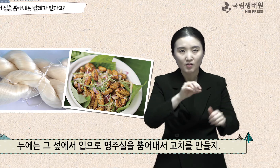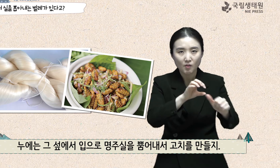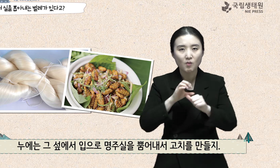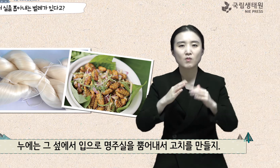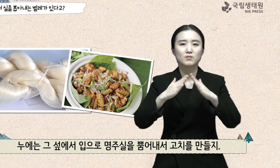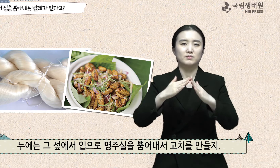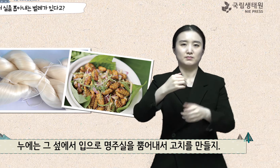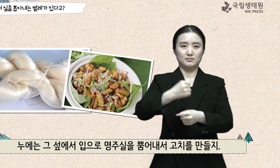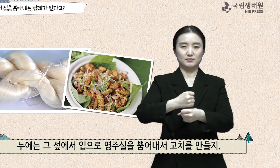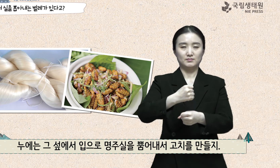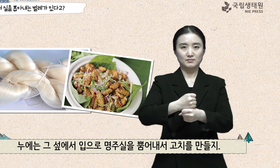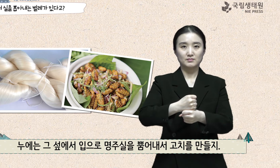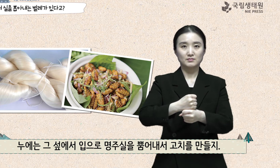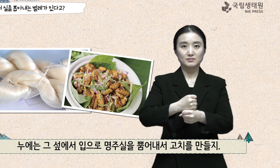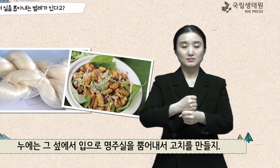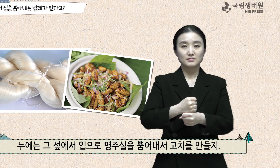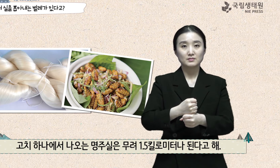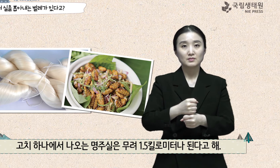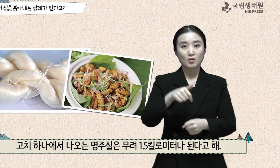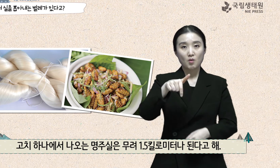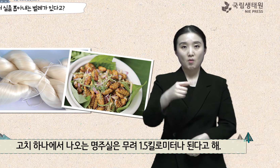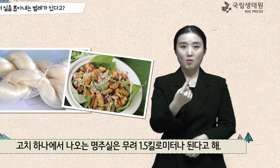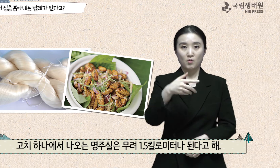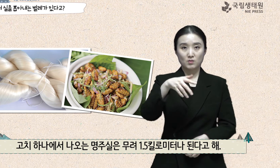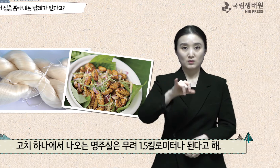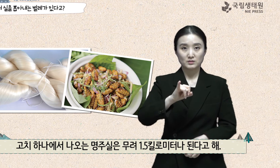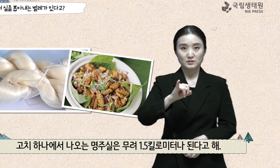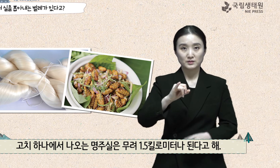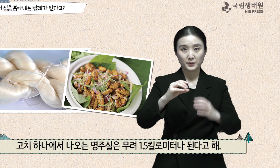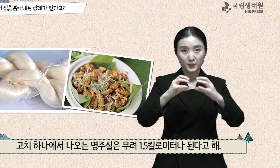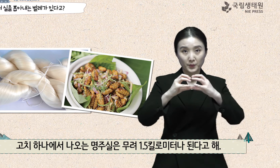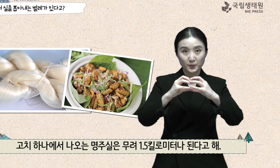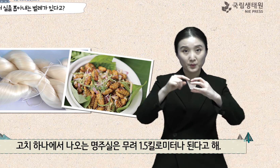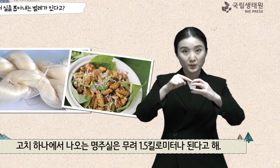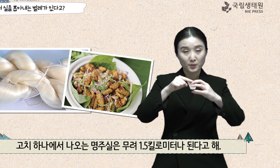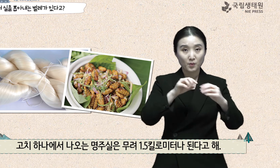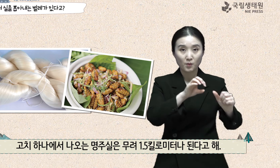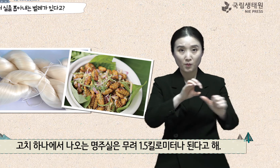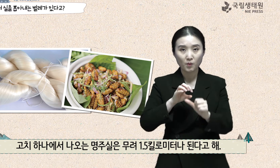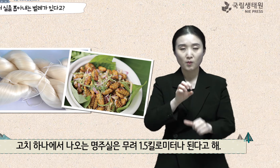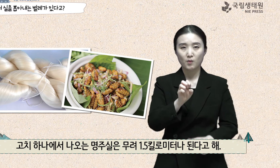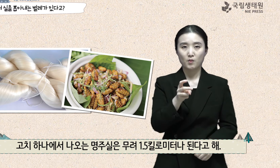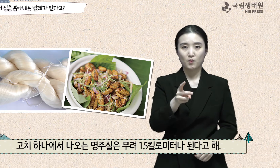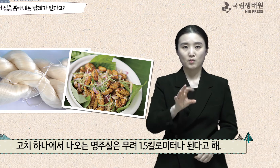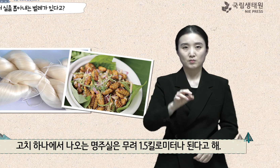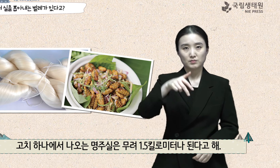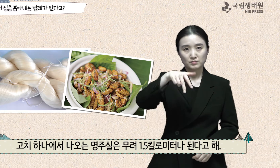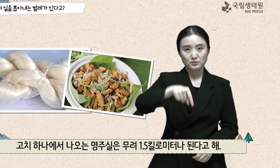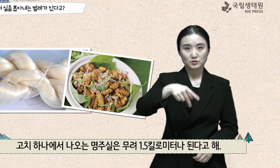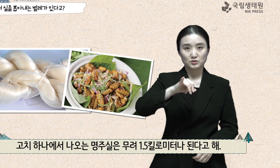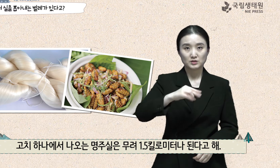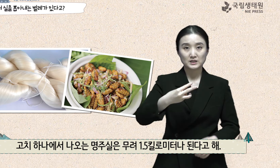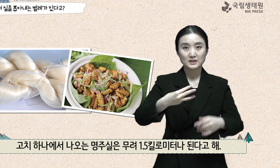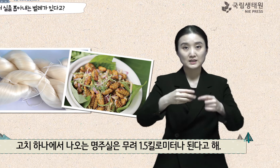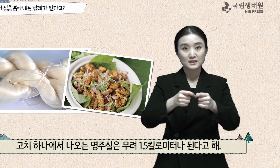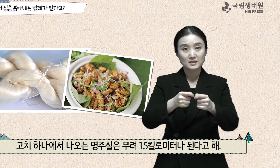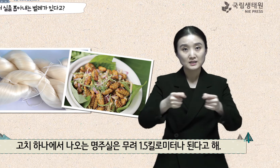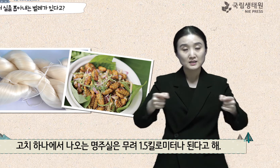고치를 만들지 고치 하나에서 나오는 명주실은 무려 1